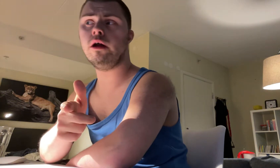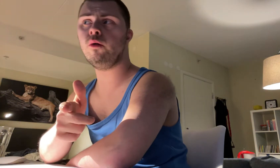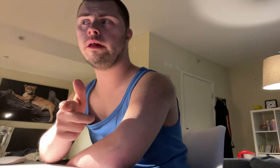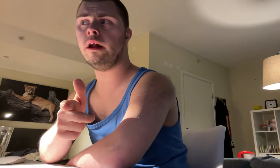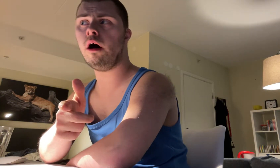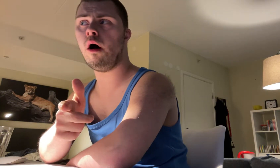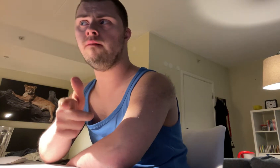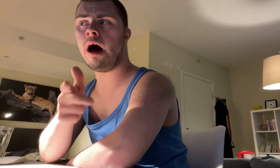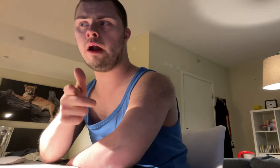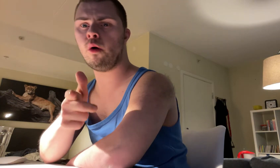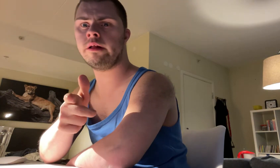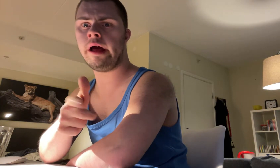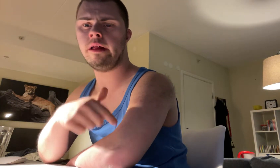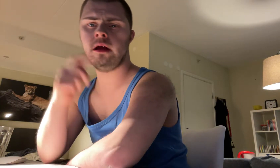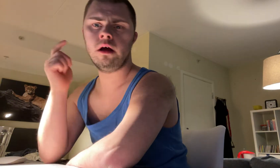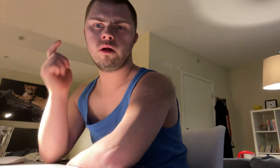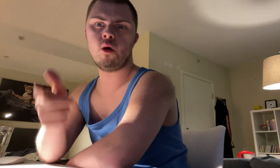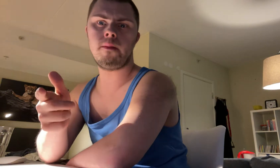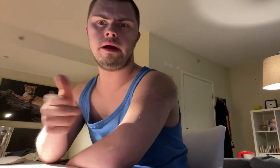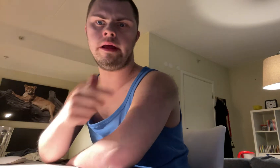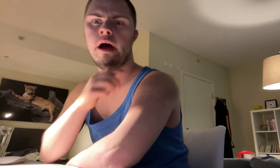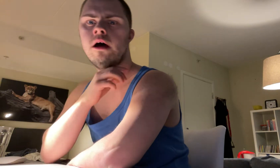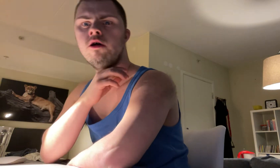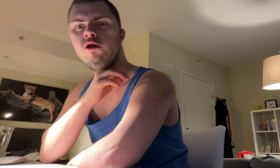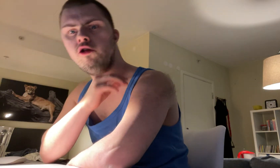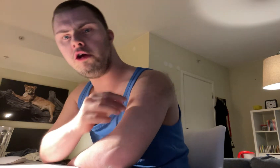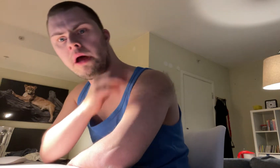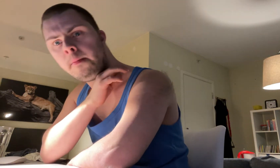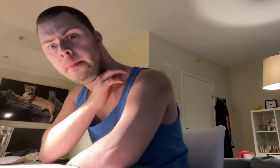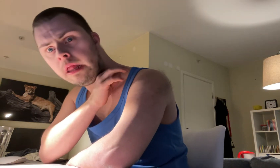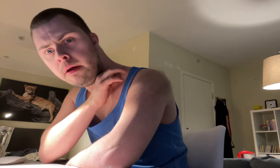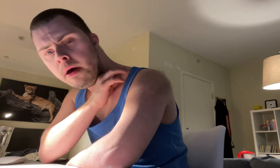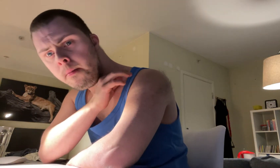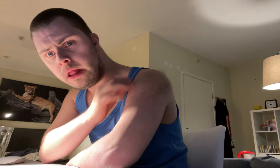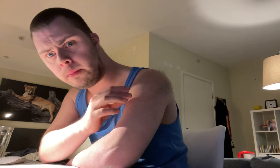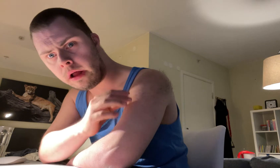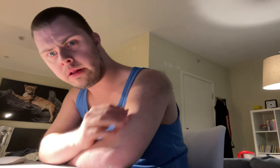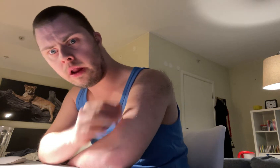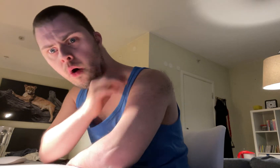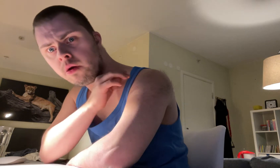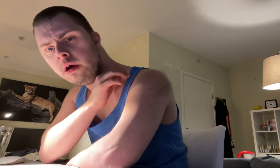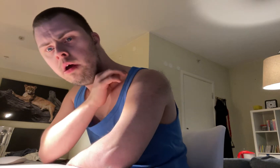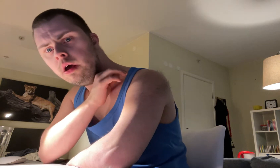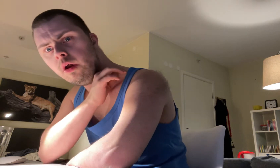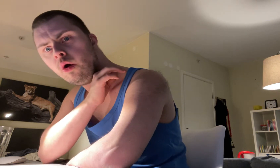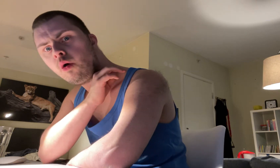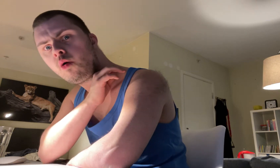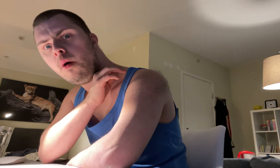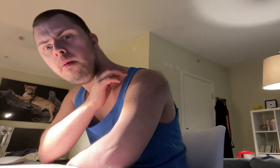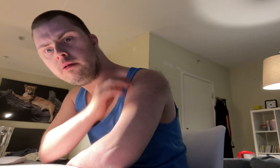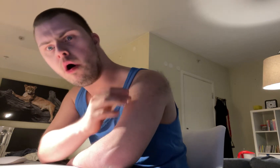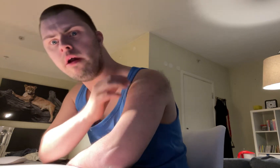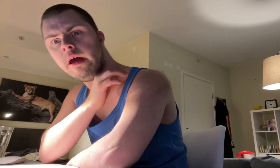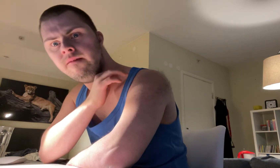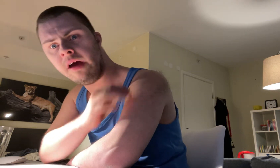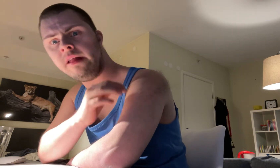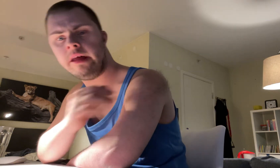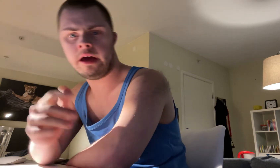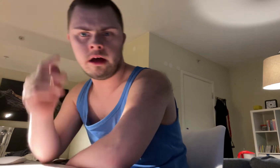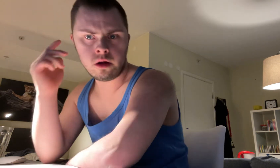Slutet av den här låten, då blir det nya prenumeranter och kommentarer, vänner. Det